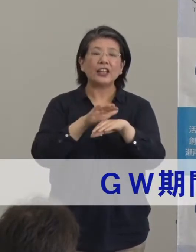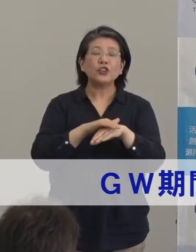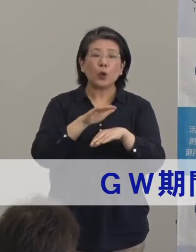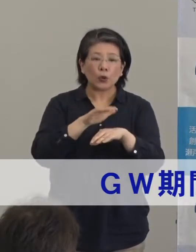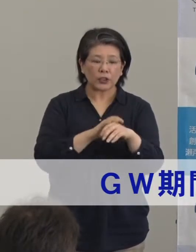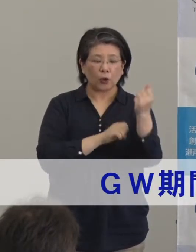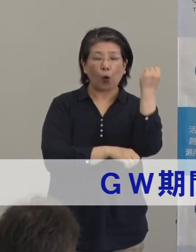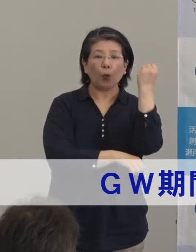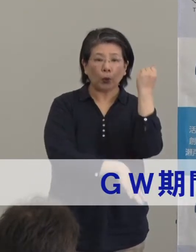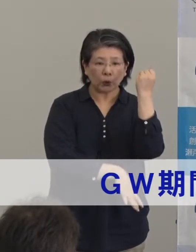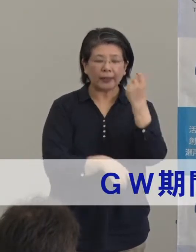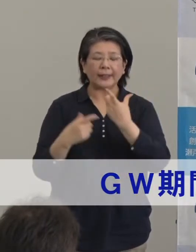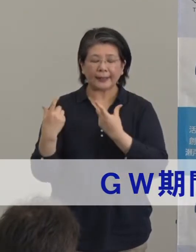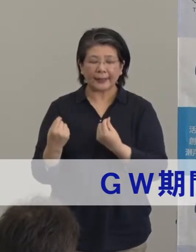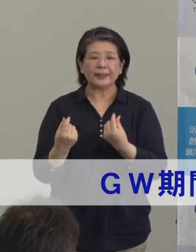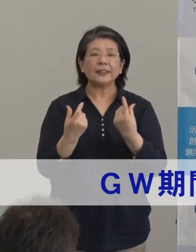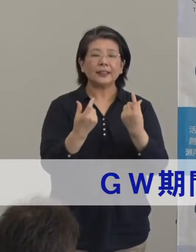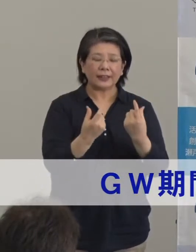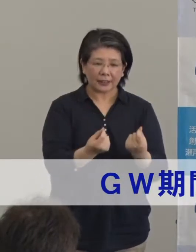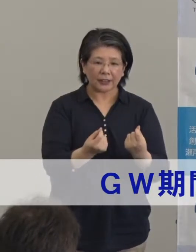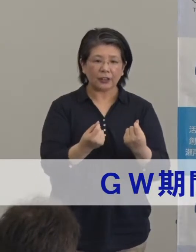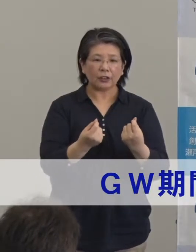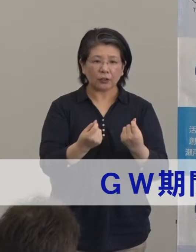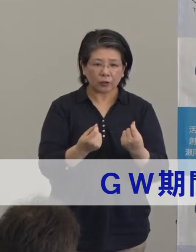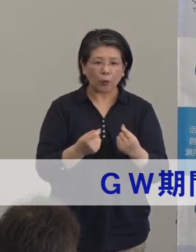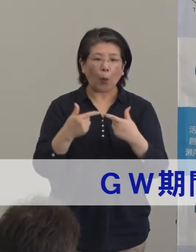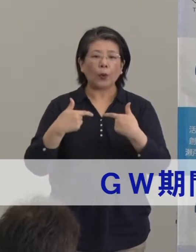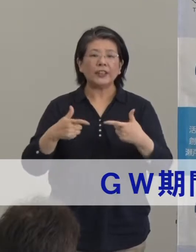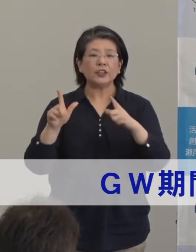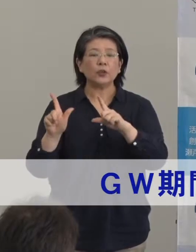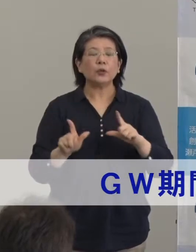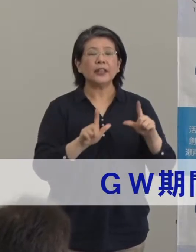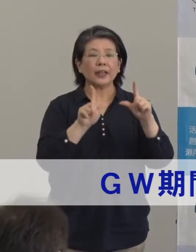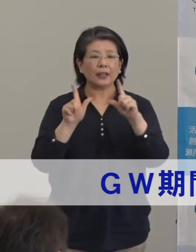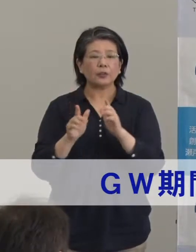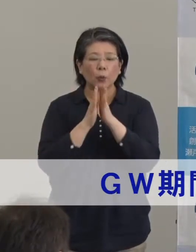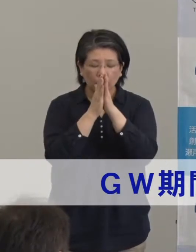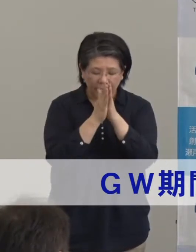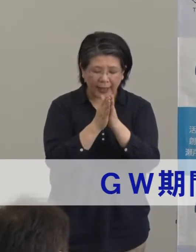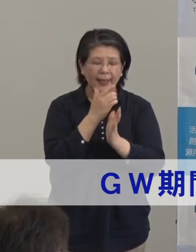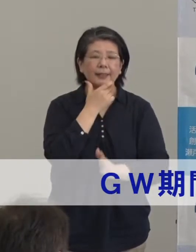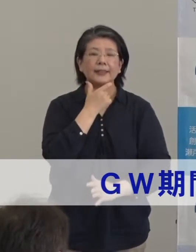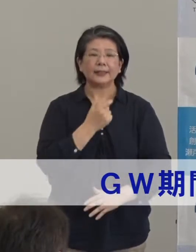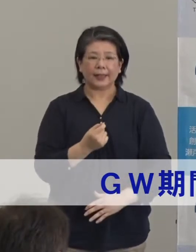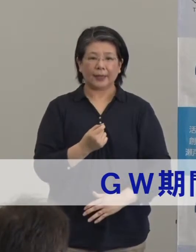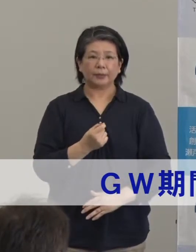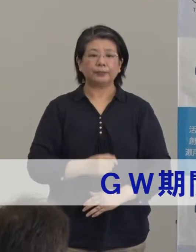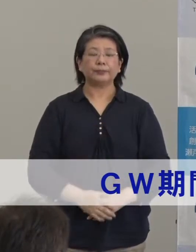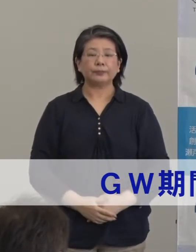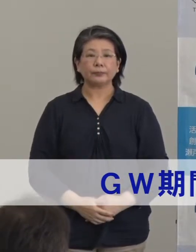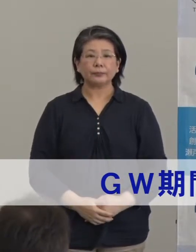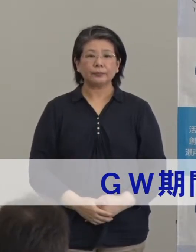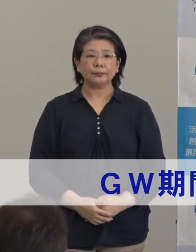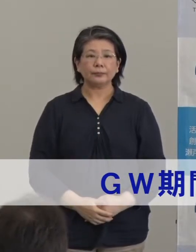にをきちっと守っていただきながら日常生活をお願いをしたいというふうに思っているところでございます。